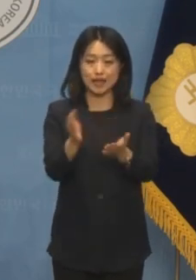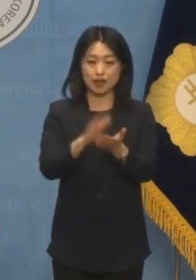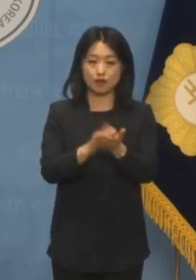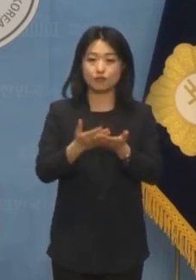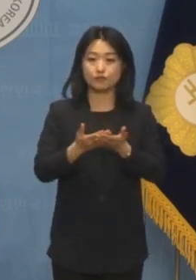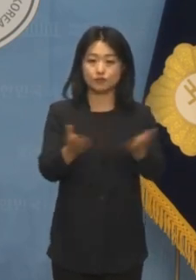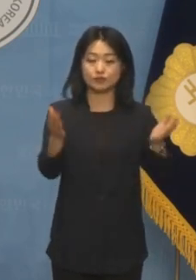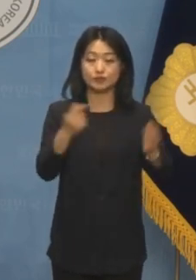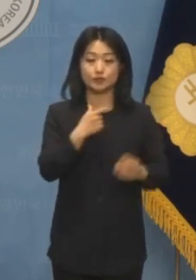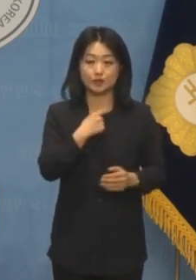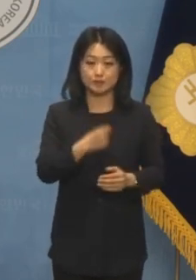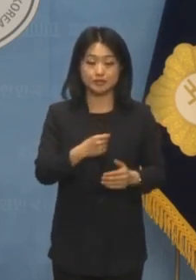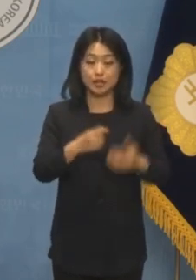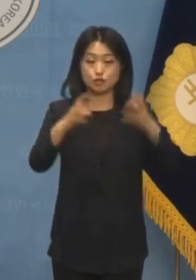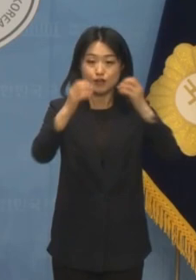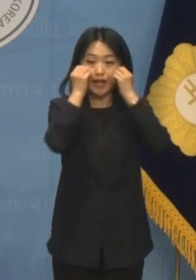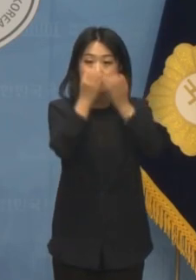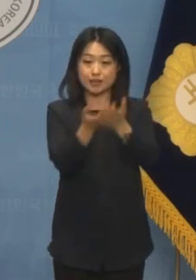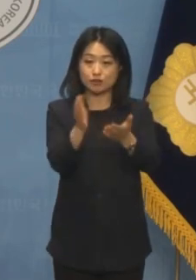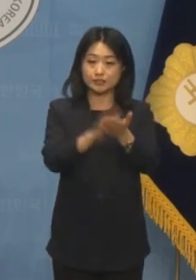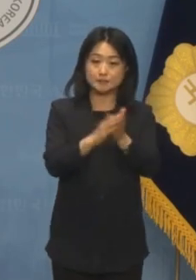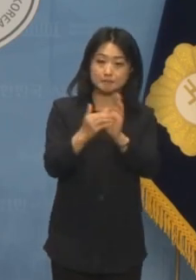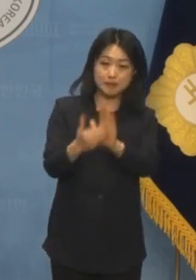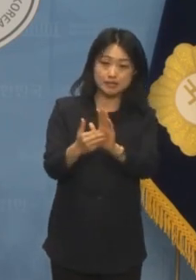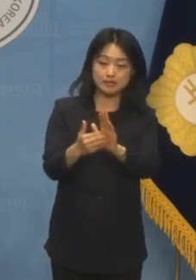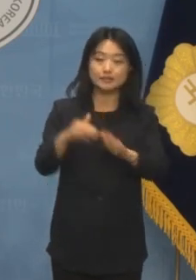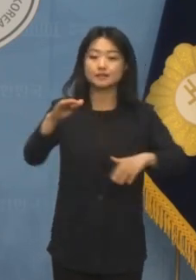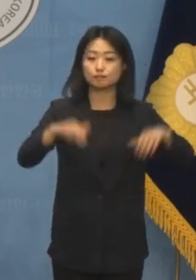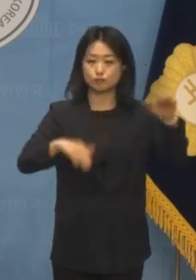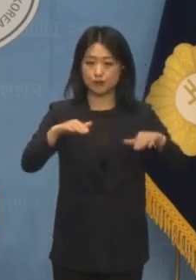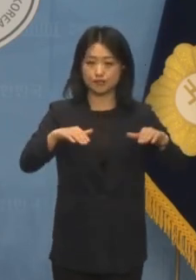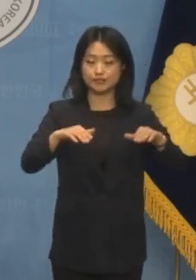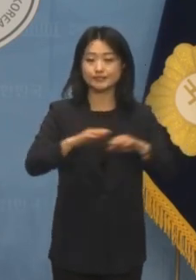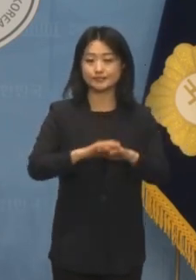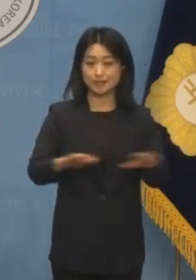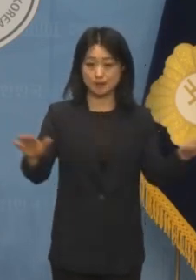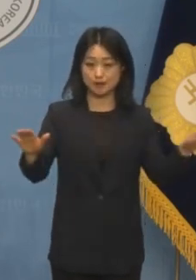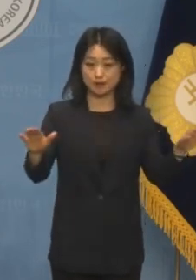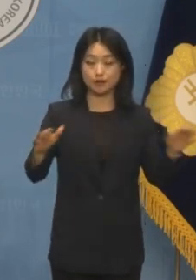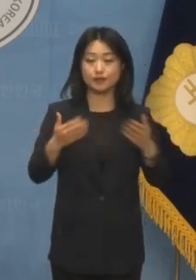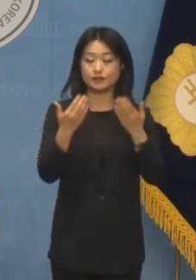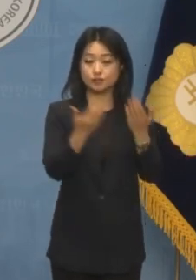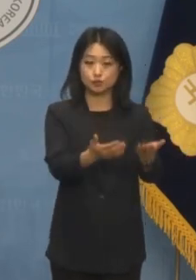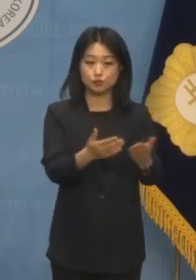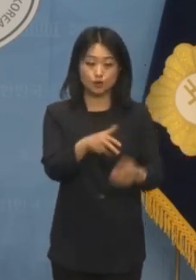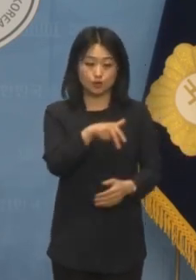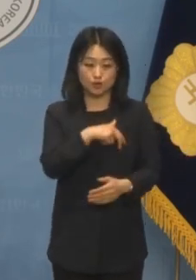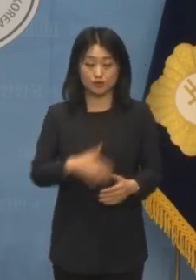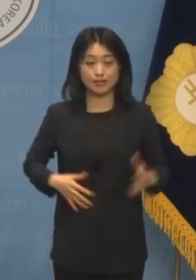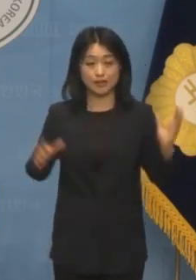가겠습니다. 국가의 혁신을 가로막고 있는 불평등을 이 시대 모든 정치